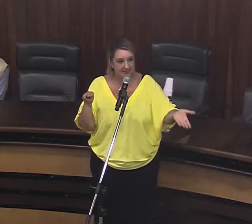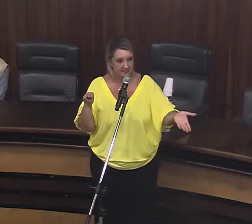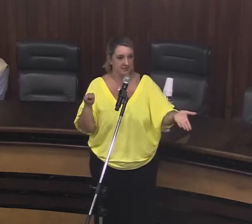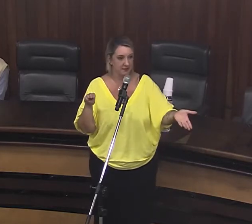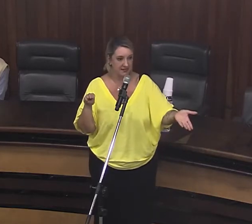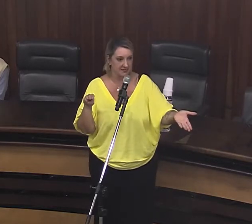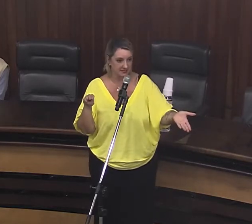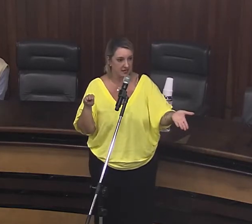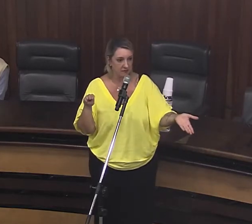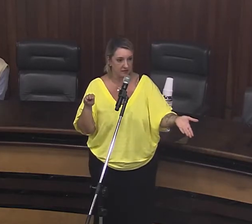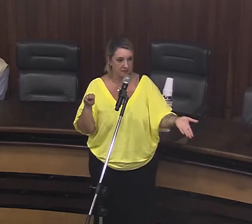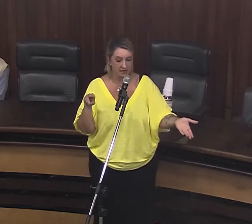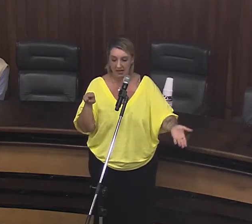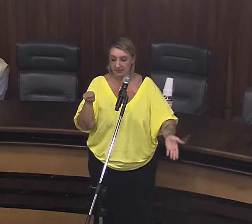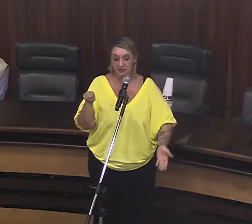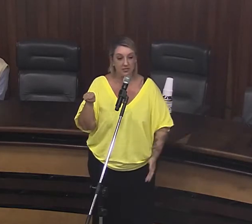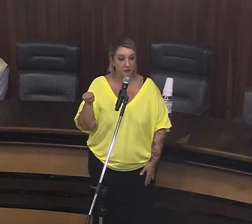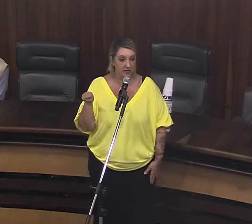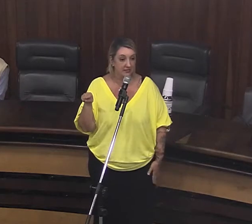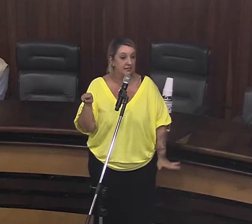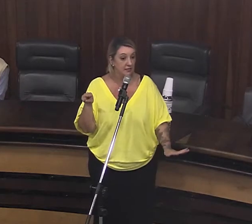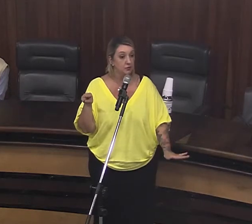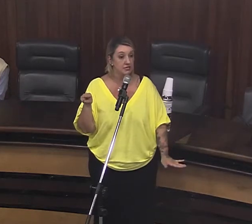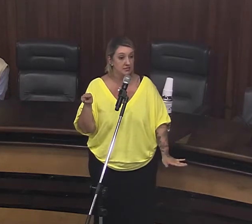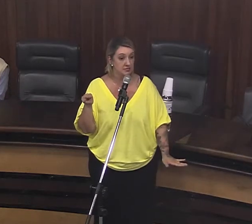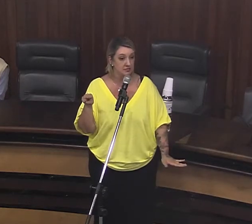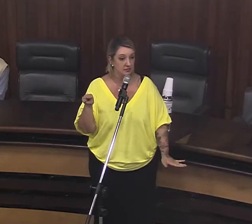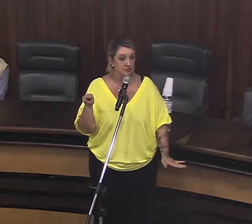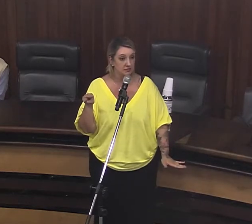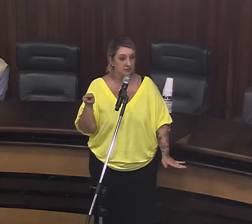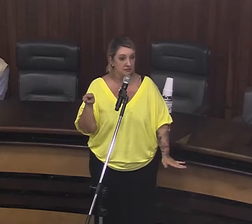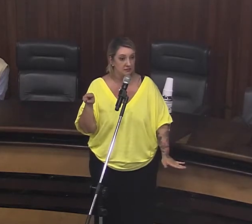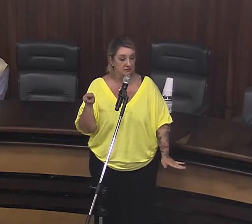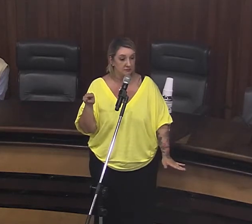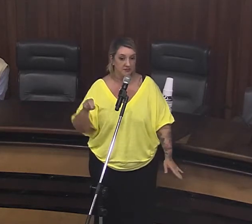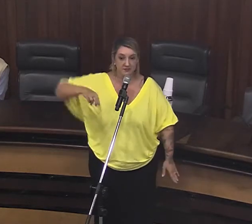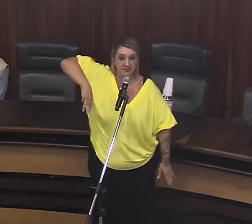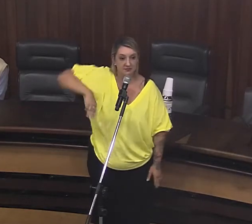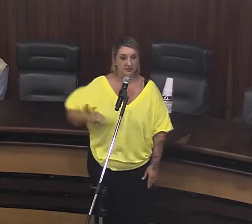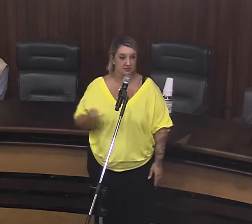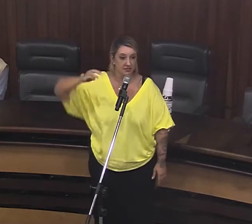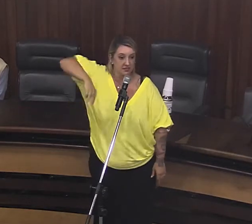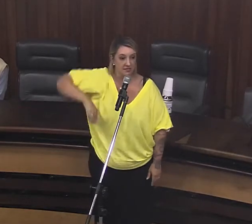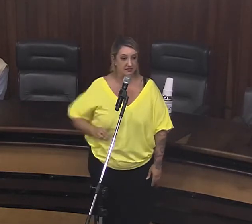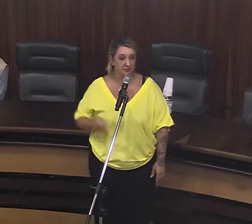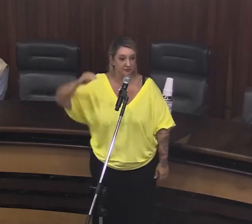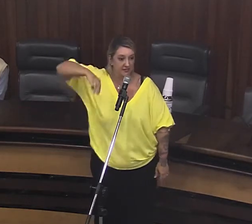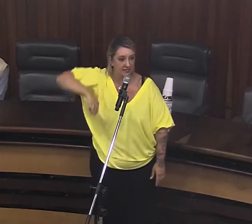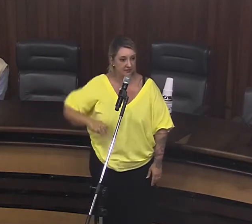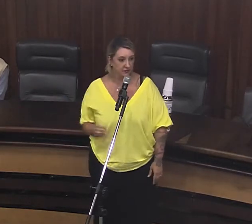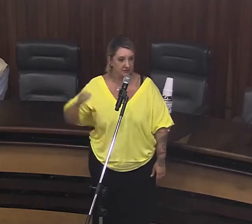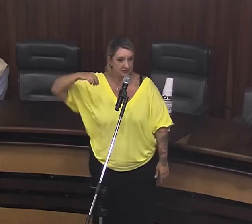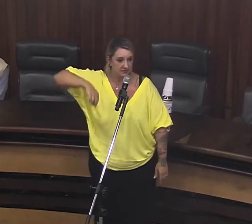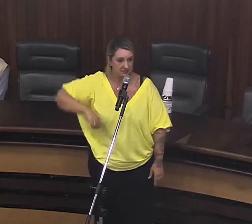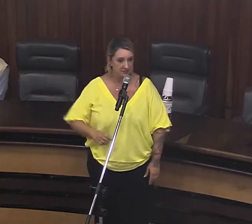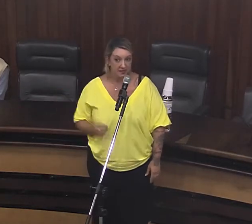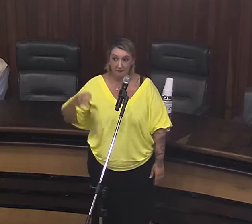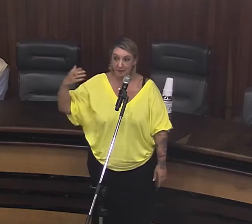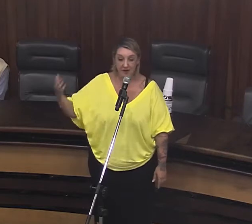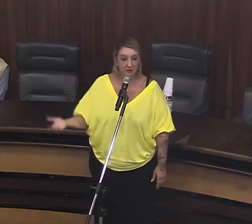que se pareça a um M, a não ser o N, que é 2. Mas preciso fazer isso aqui? Essa suvaqueira toda? Pega um